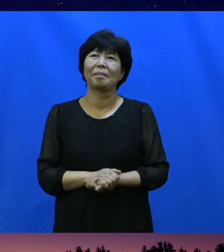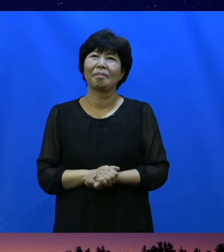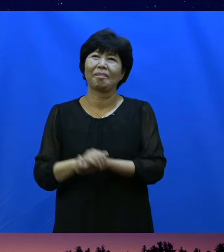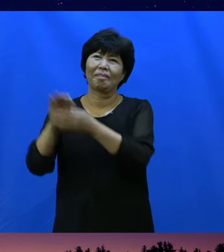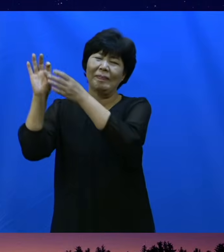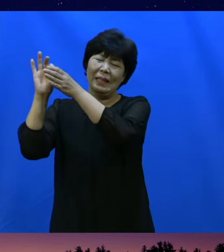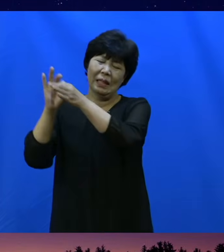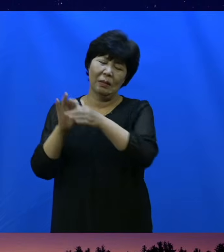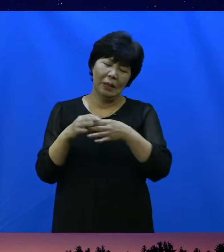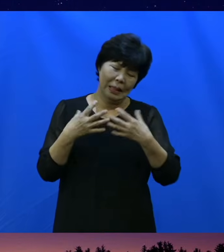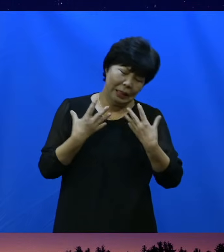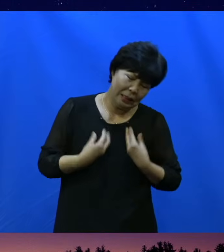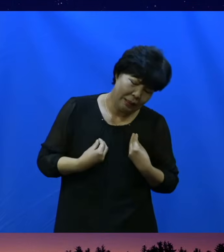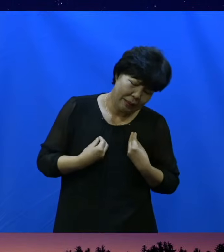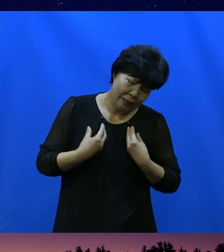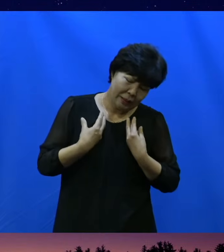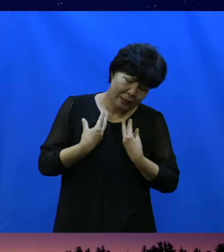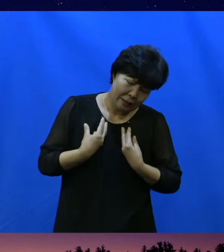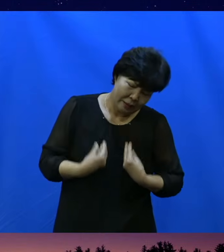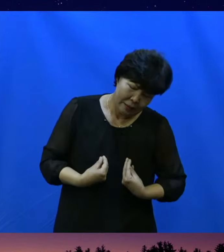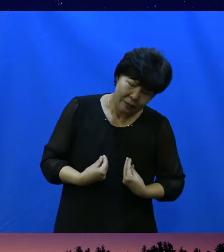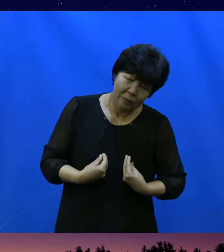계속 절망 속에 빠져있게 하는 거예요.